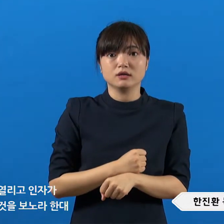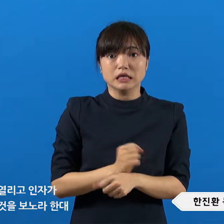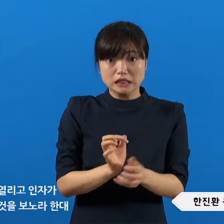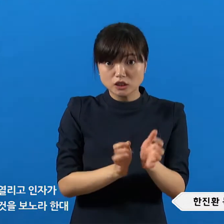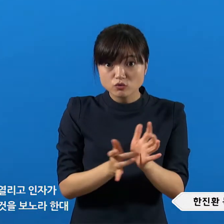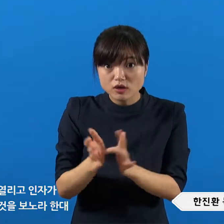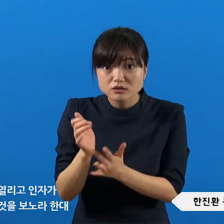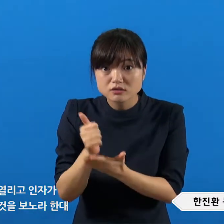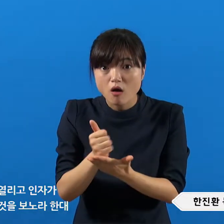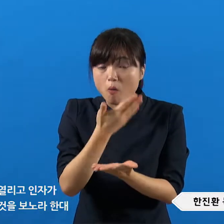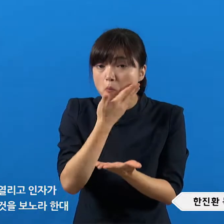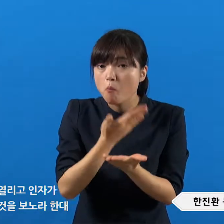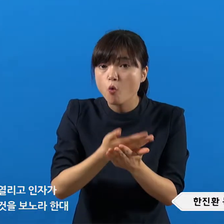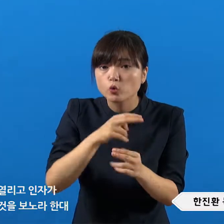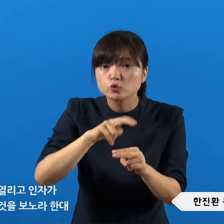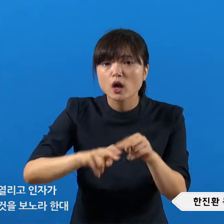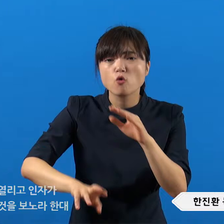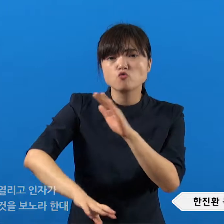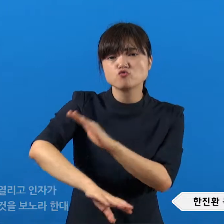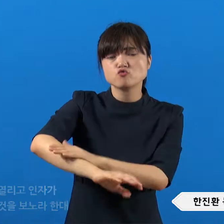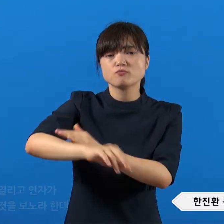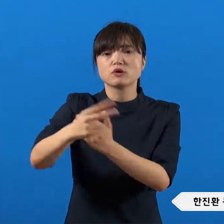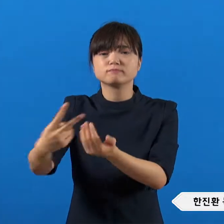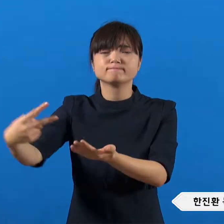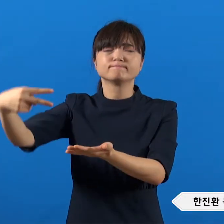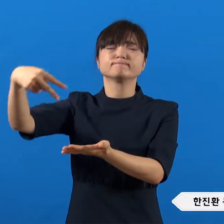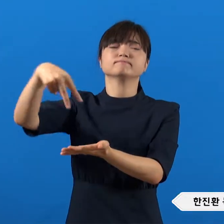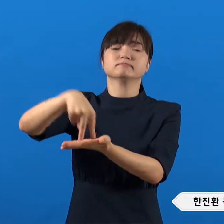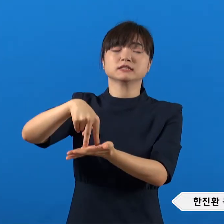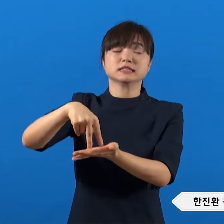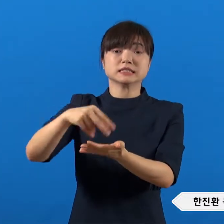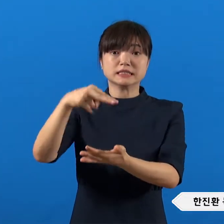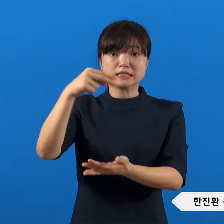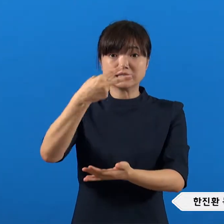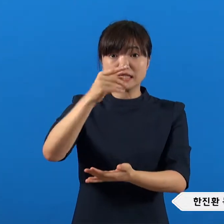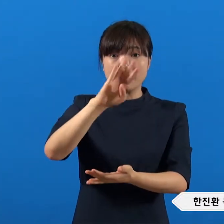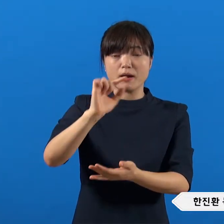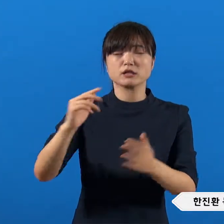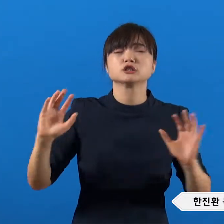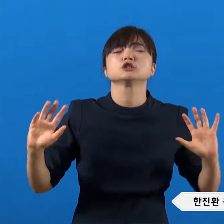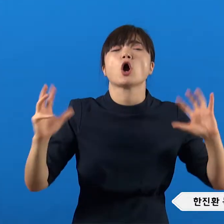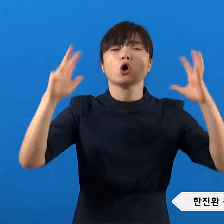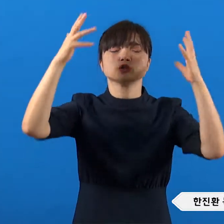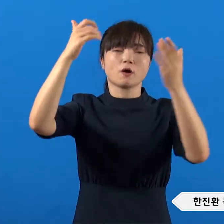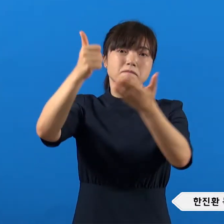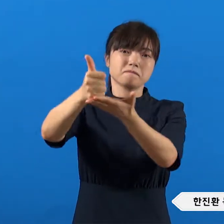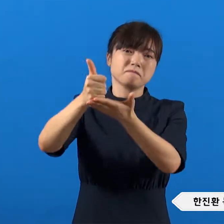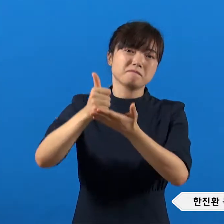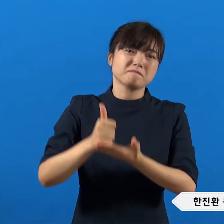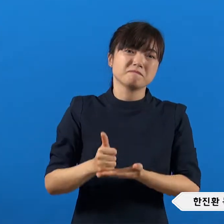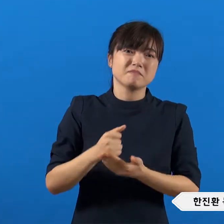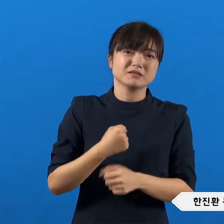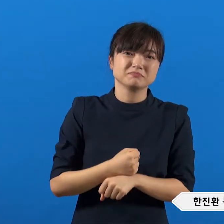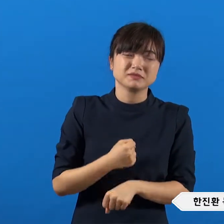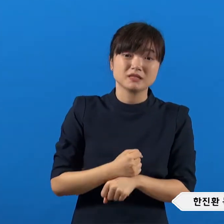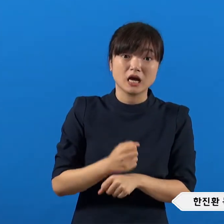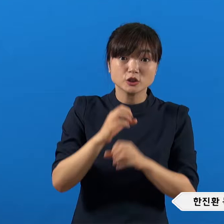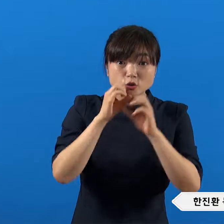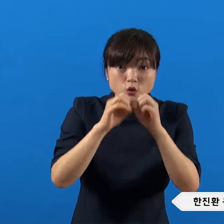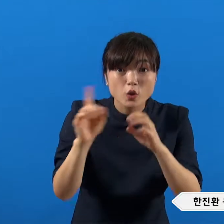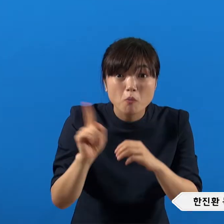예수께서 보좌 우편에서 일어서셔서 스데반을 영접해 주시는 것입니다.